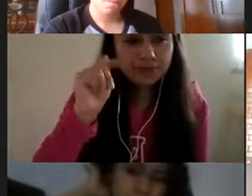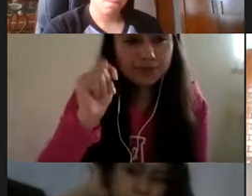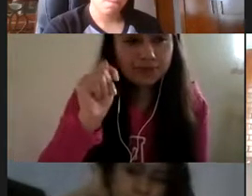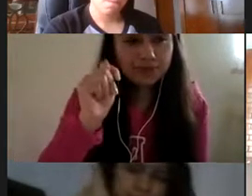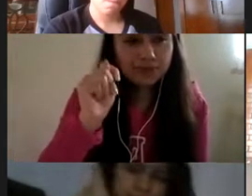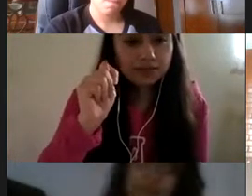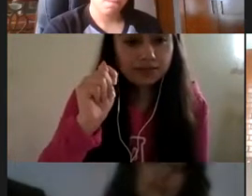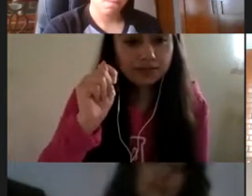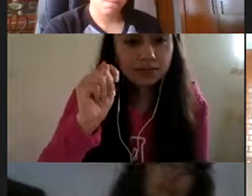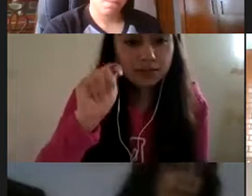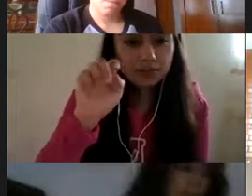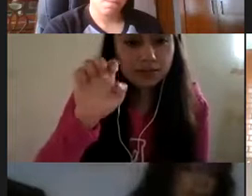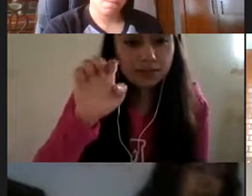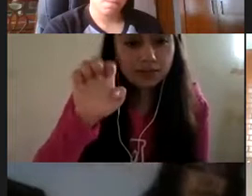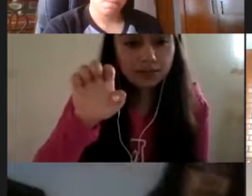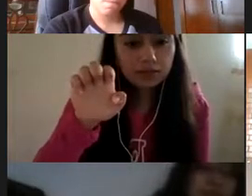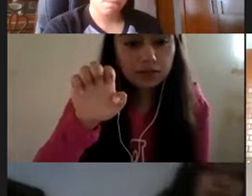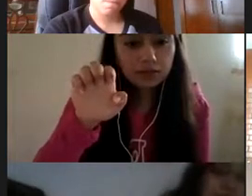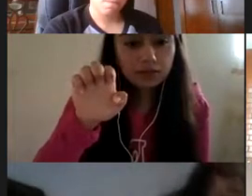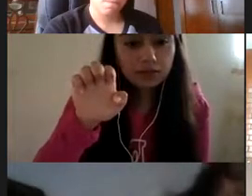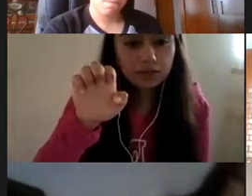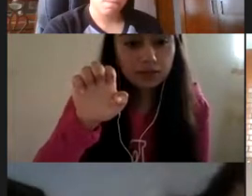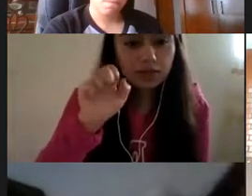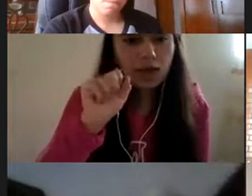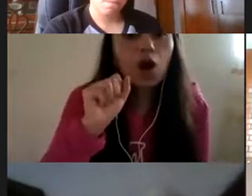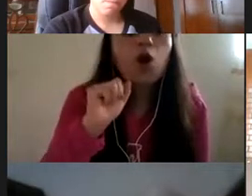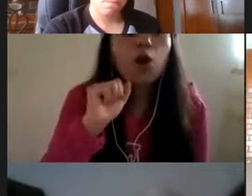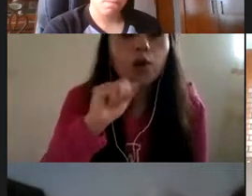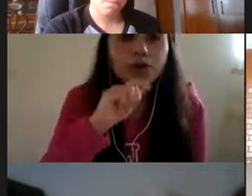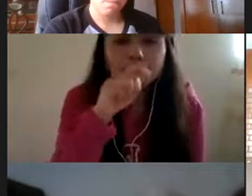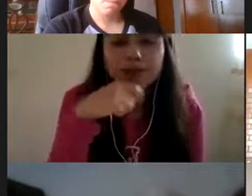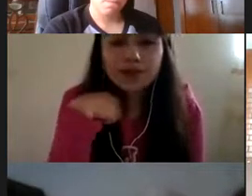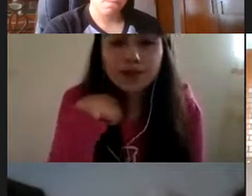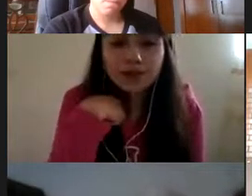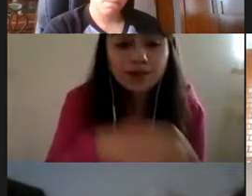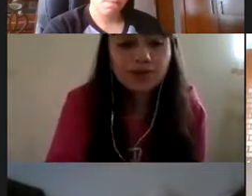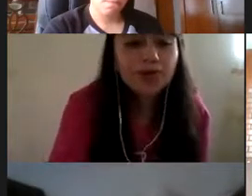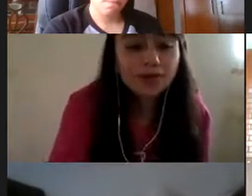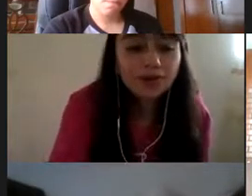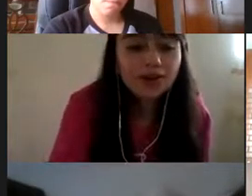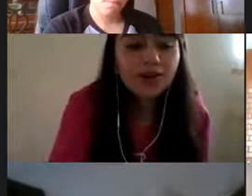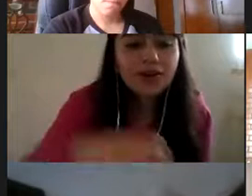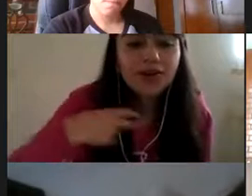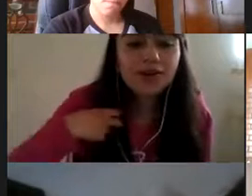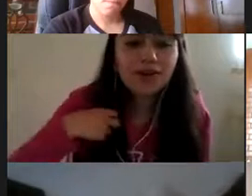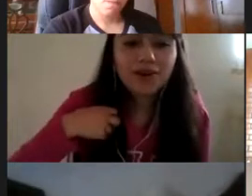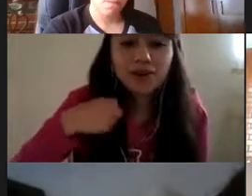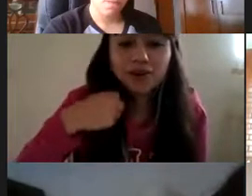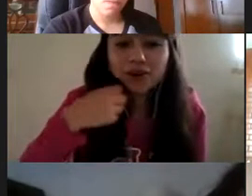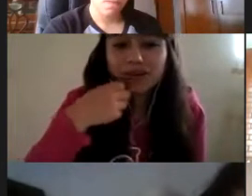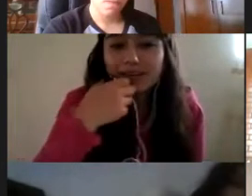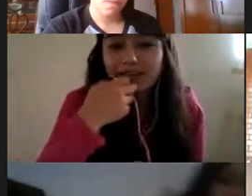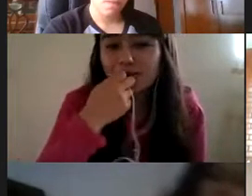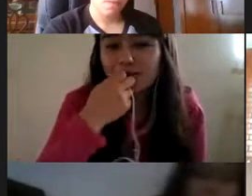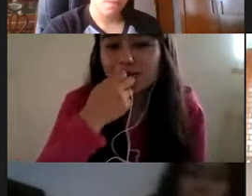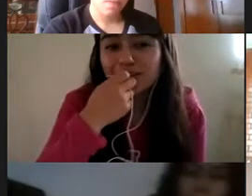Es que ¿sabes qué? Como está escrito de una manera y tú no lo dices en otra, por eso está confundida. Ok, ajá. Lo digo